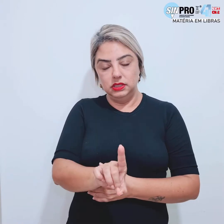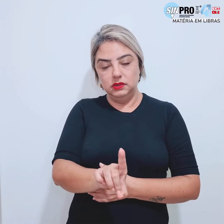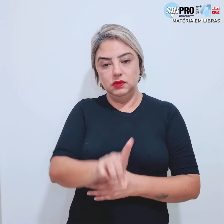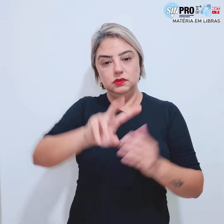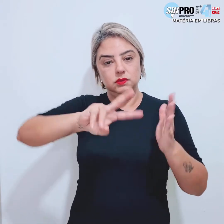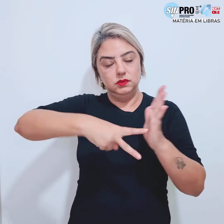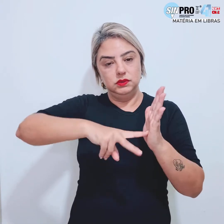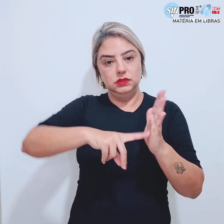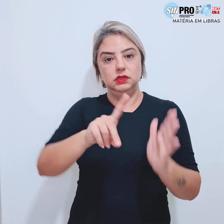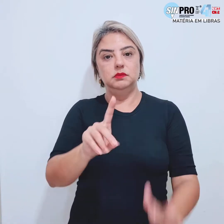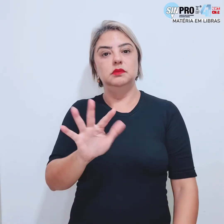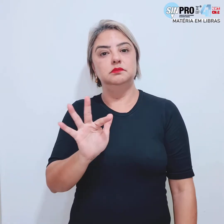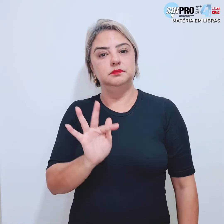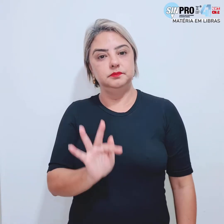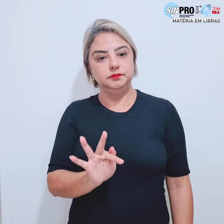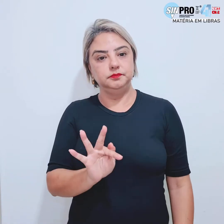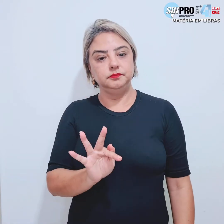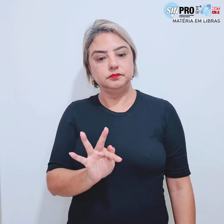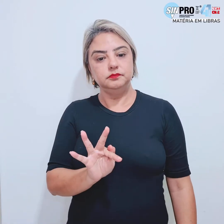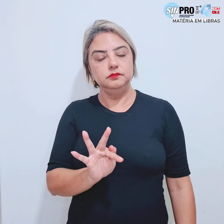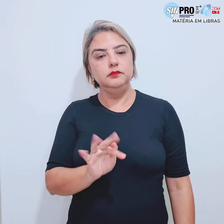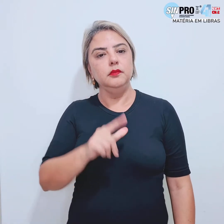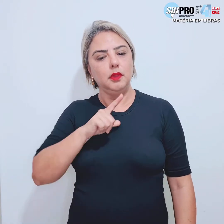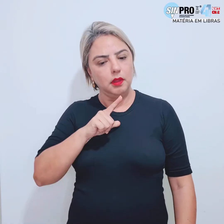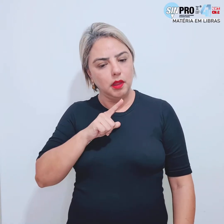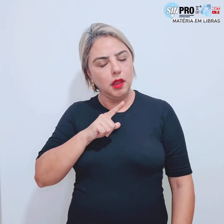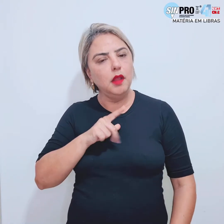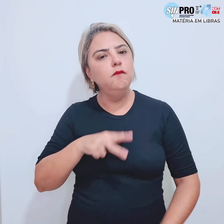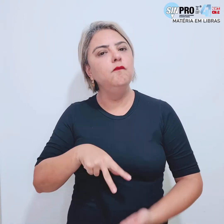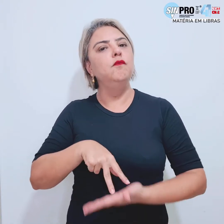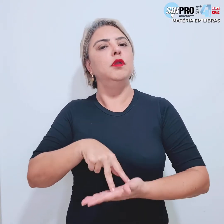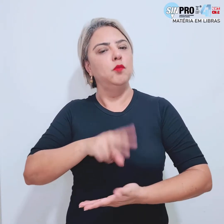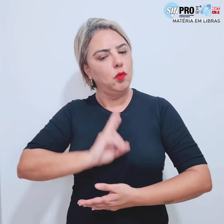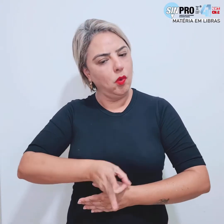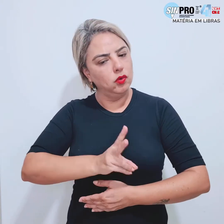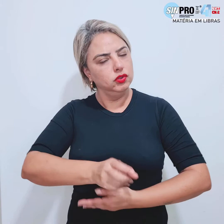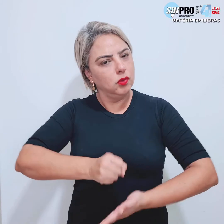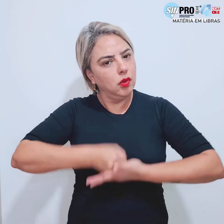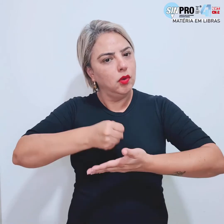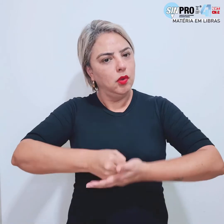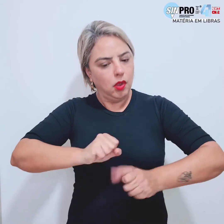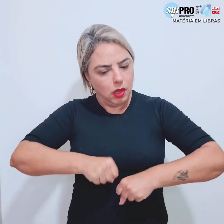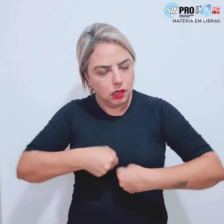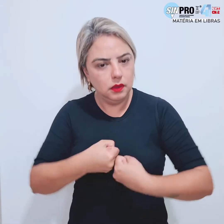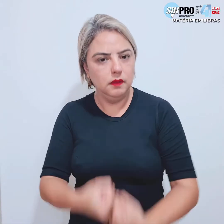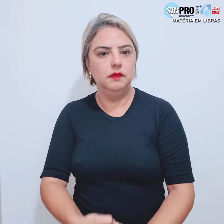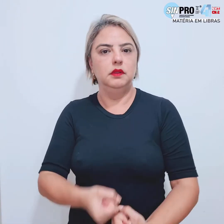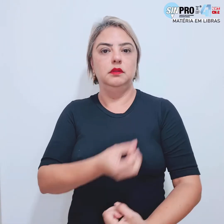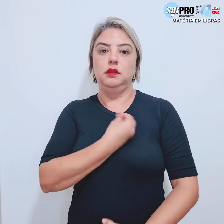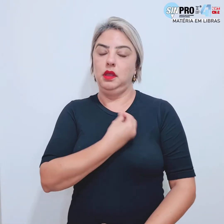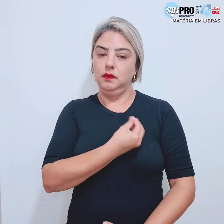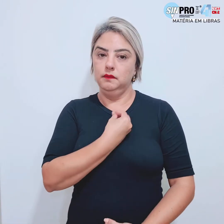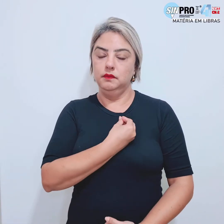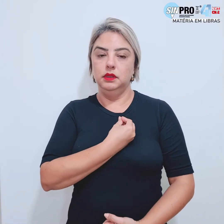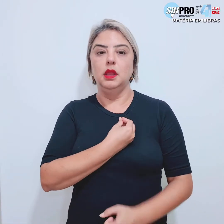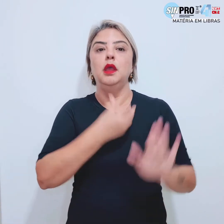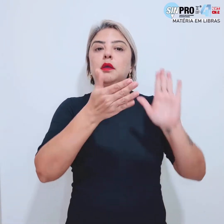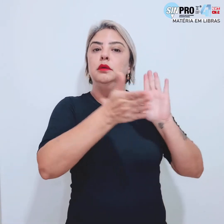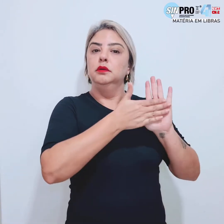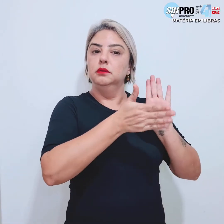diretoria colegiada do Simpro-DF se mantém firme na luta em defesa da vida, com